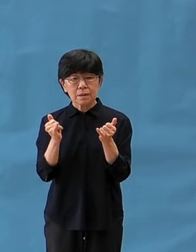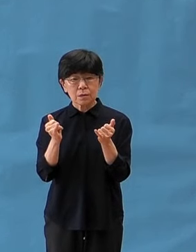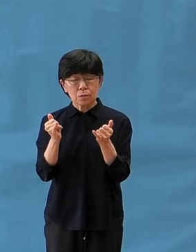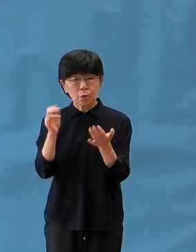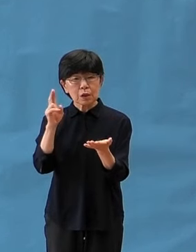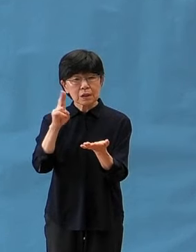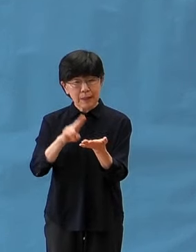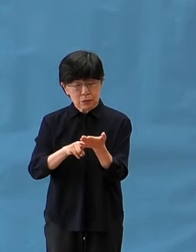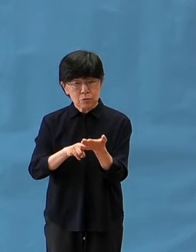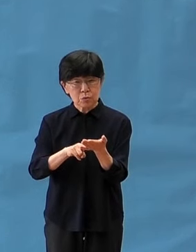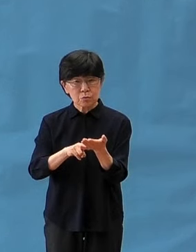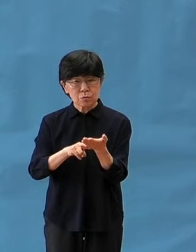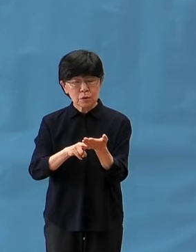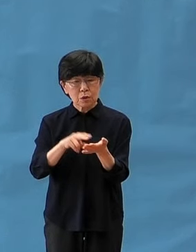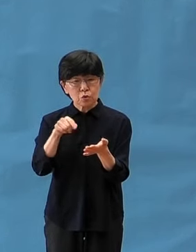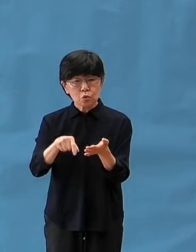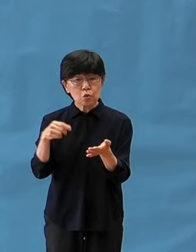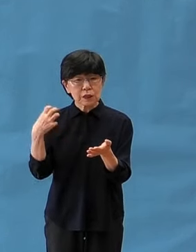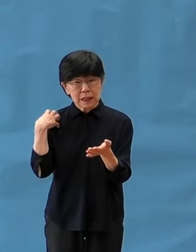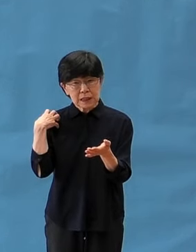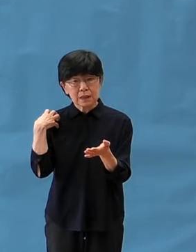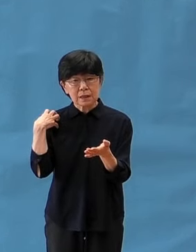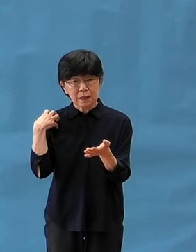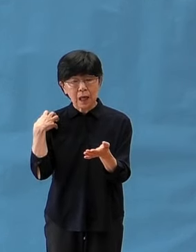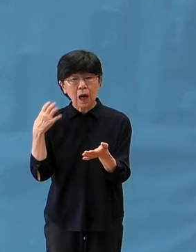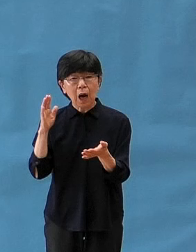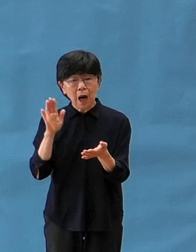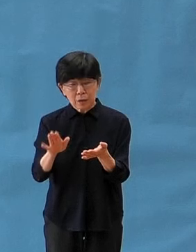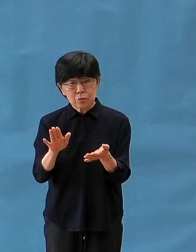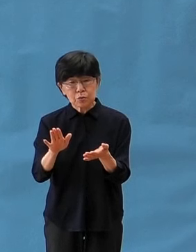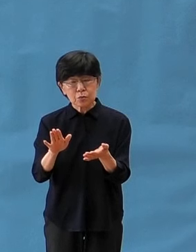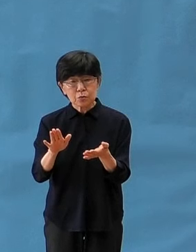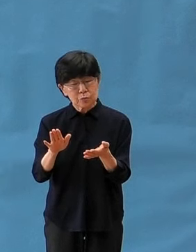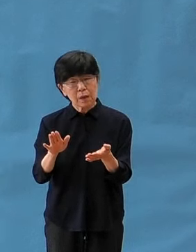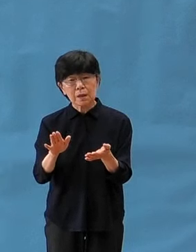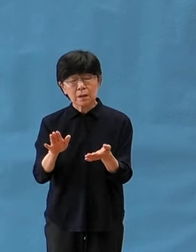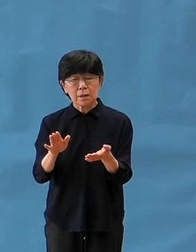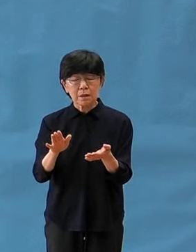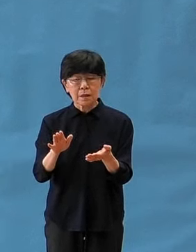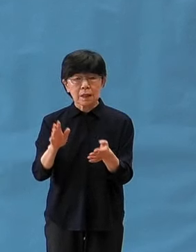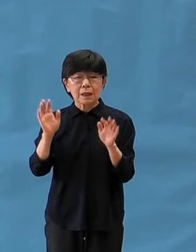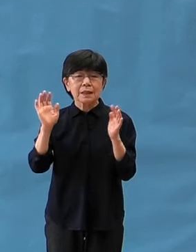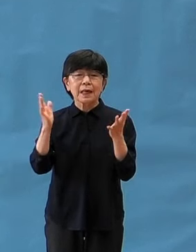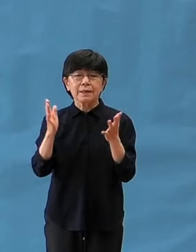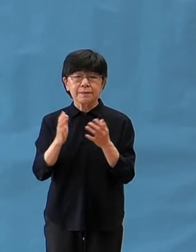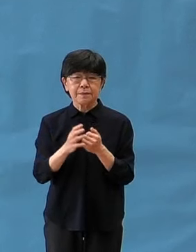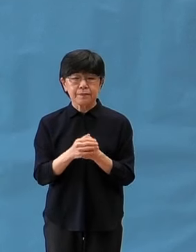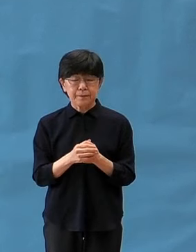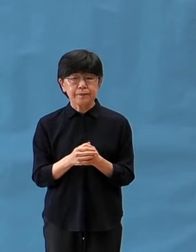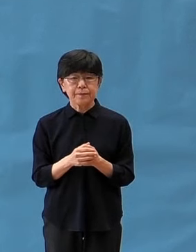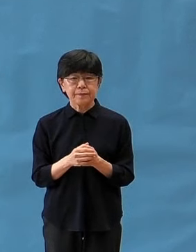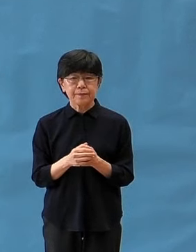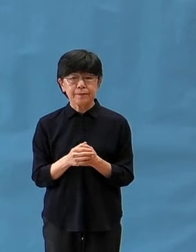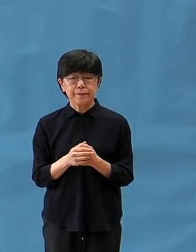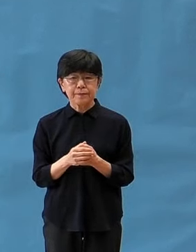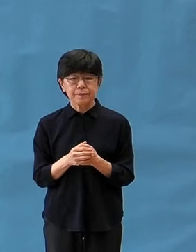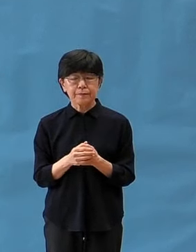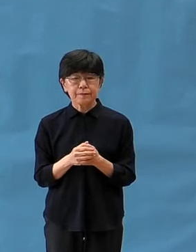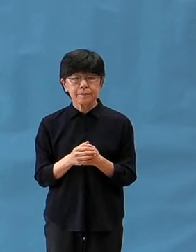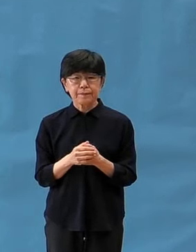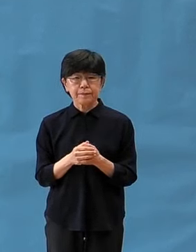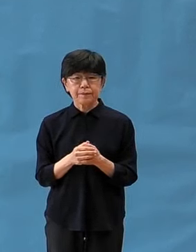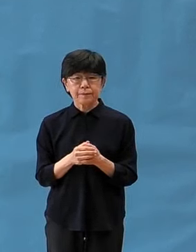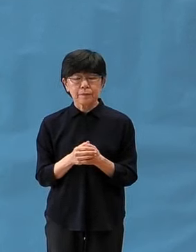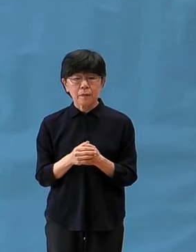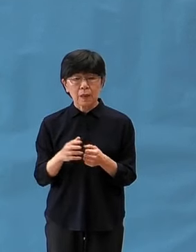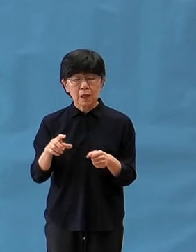されて、その責任を問われるということはありえないというふうに思います。ですので、これはその